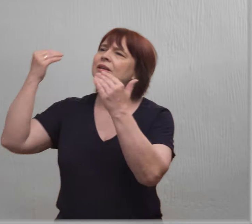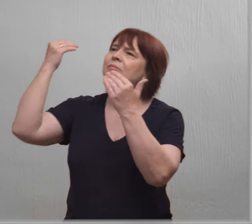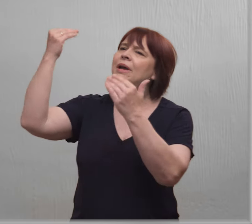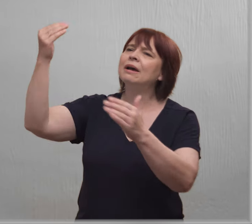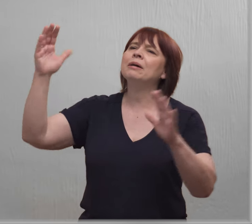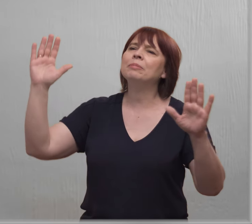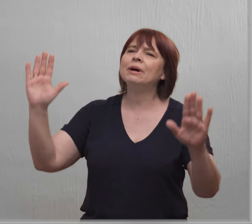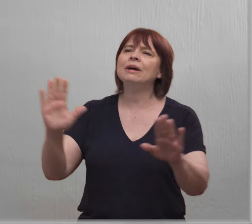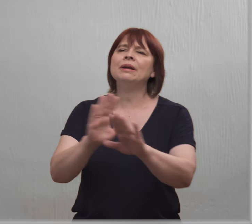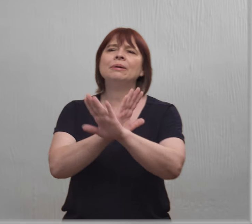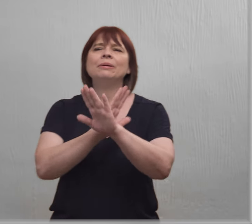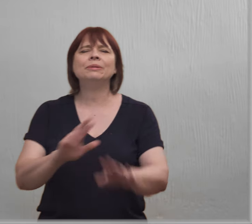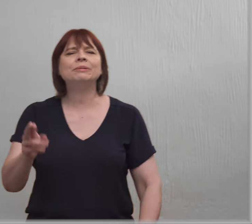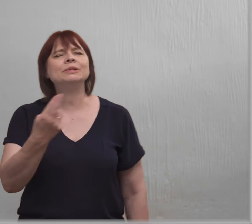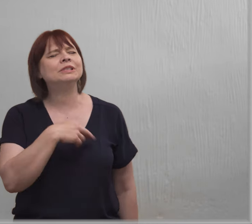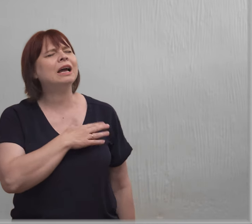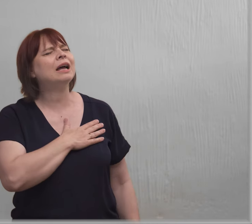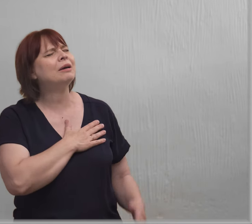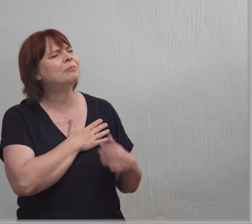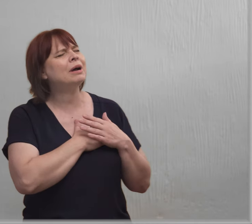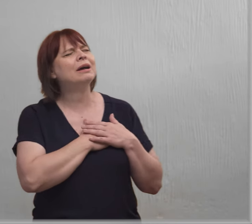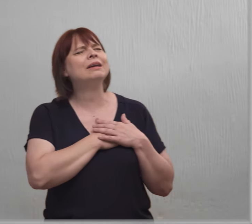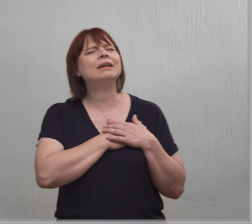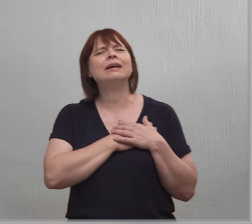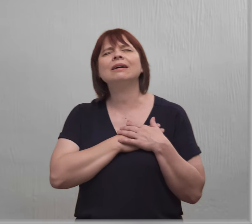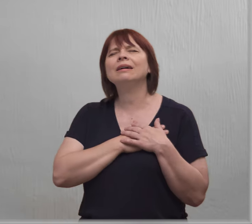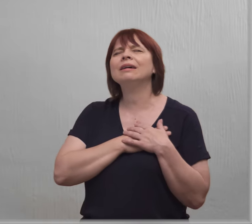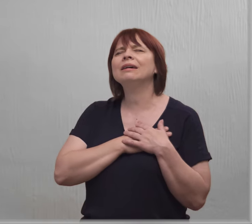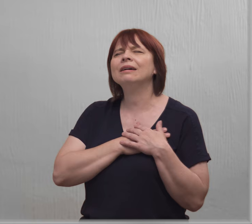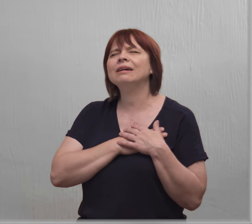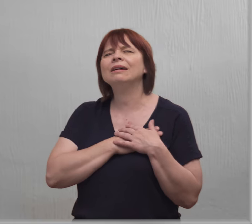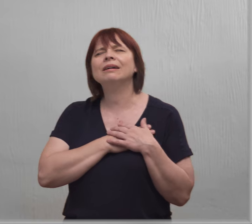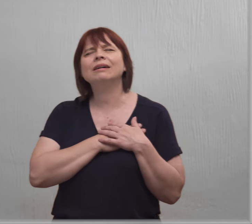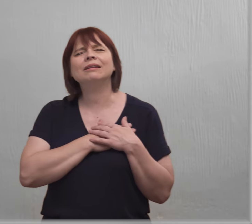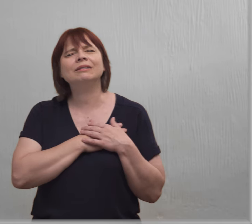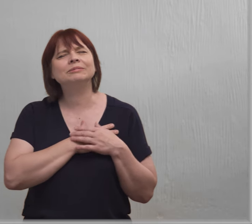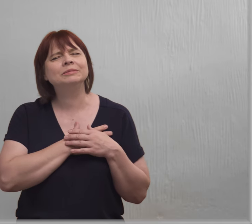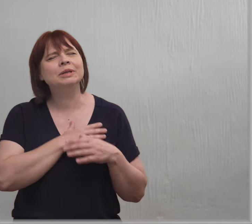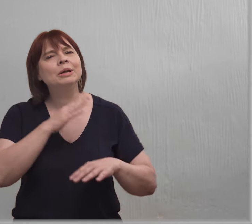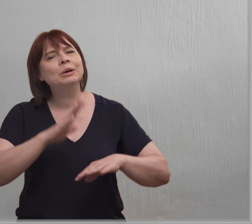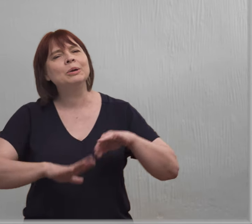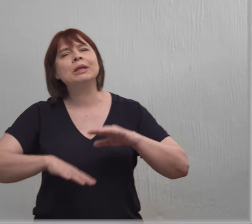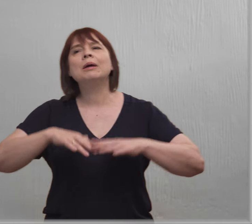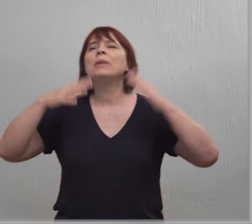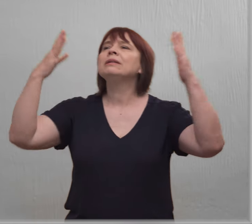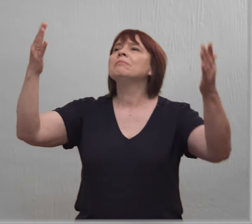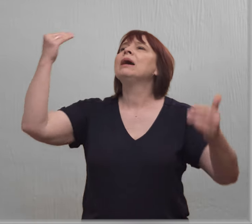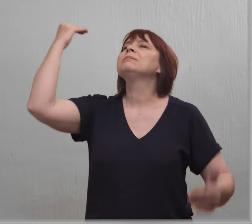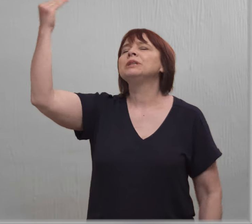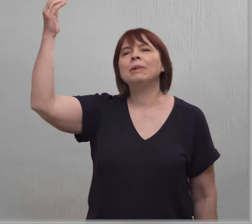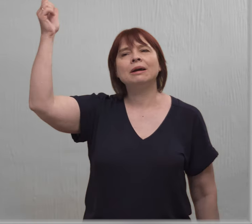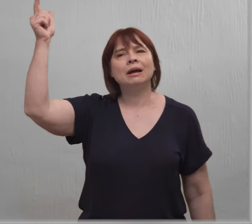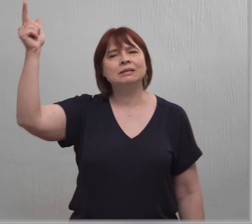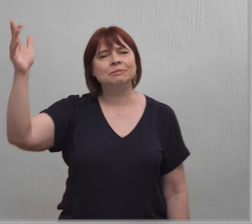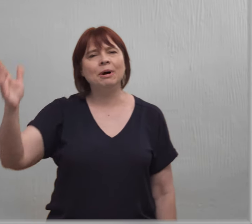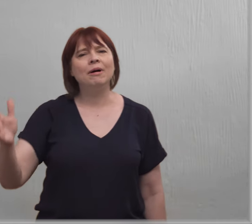Для тебя поет душа моя. Мы воздеваем свои руки к тебе, простираем, Господь.